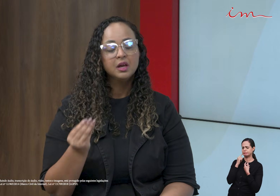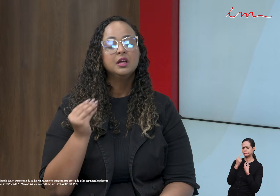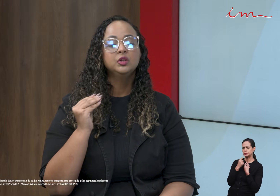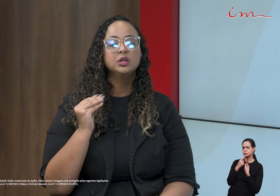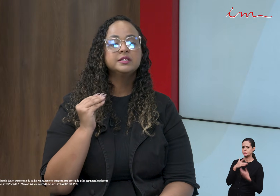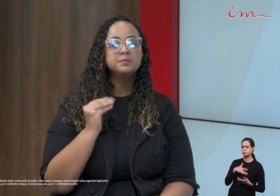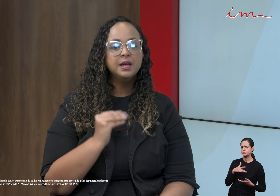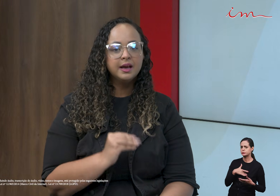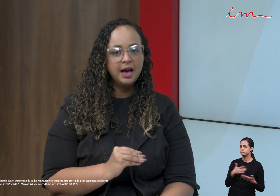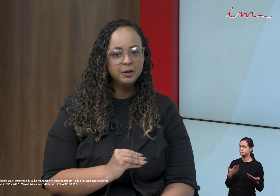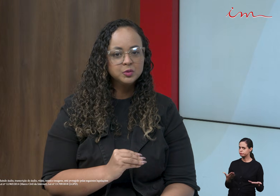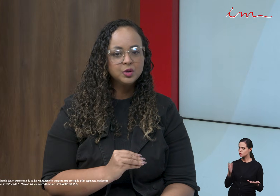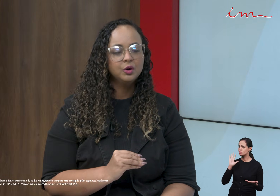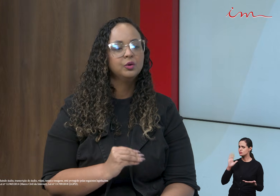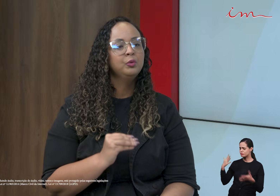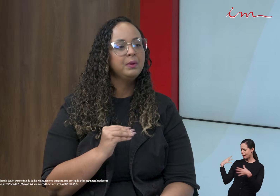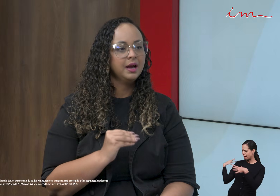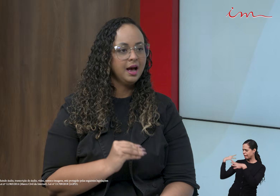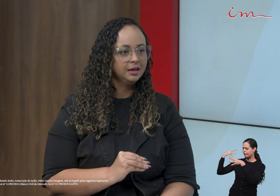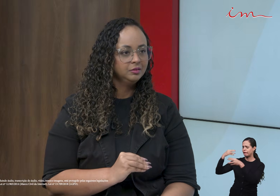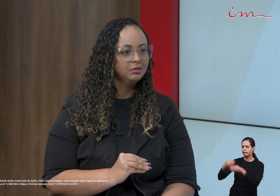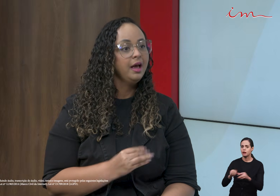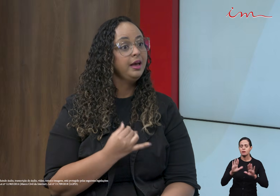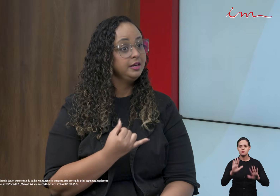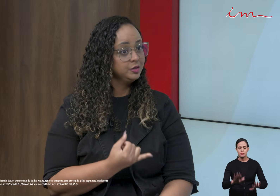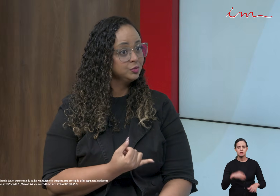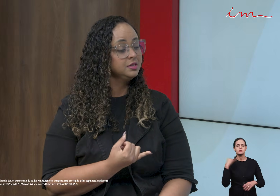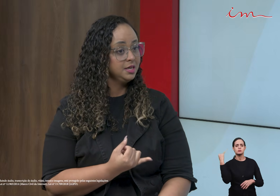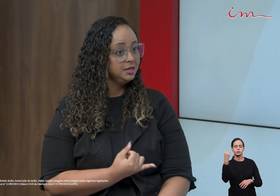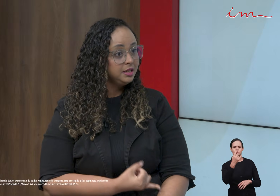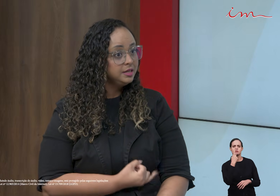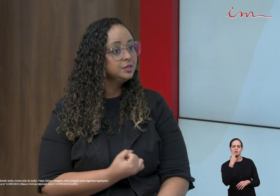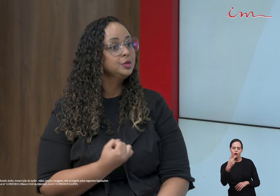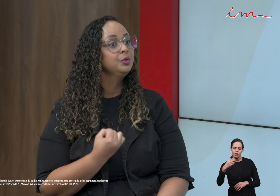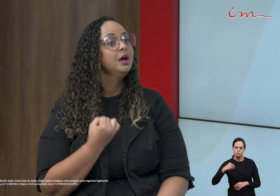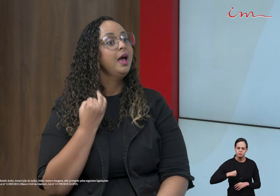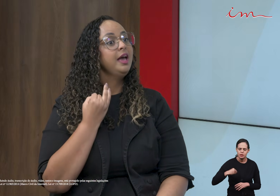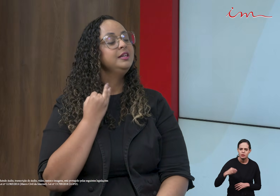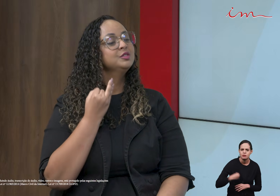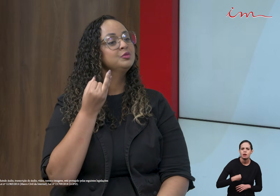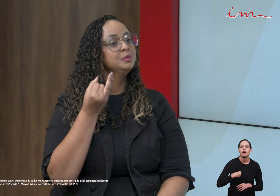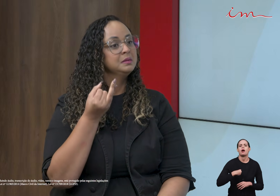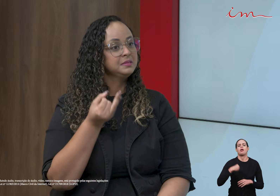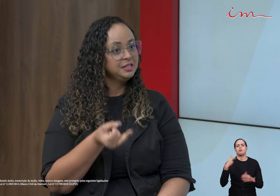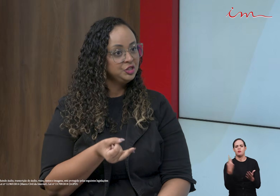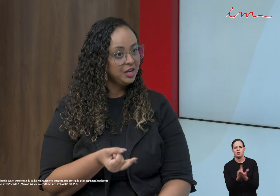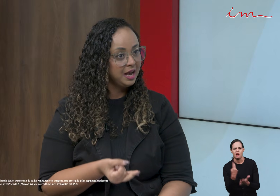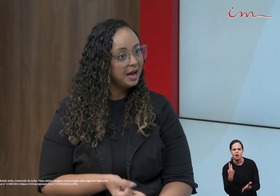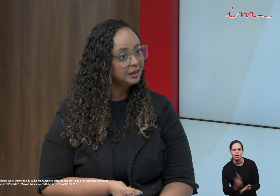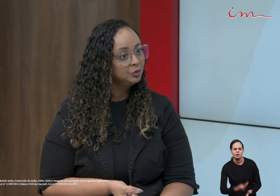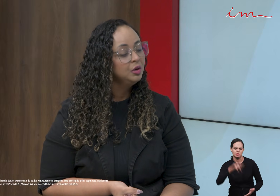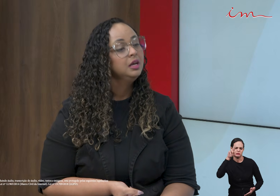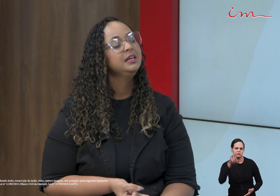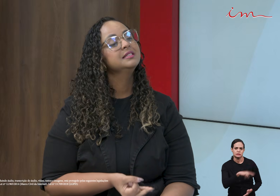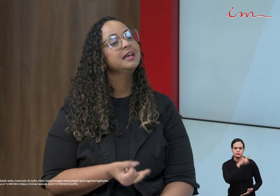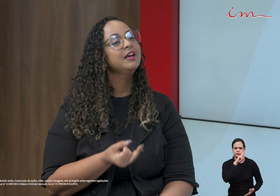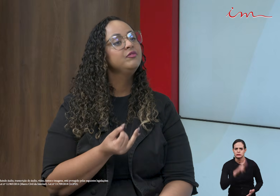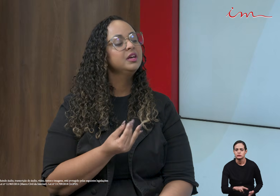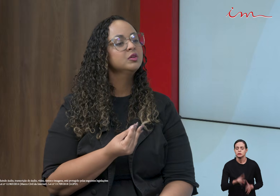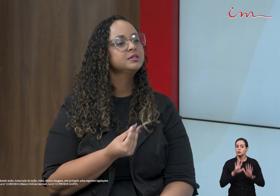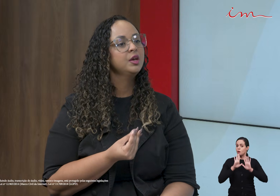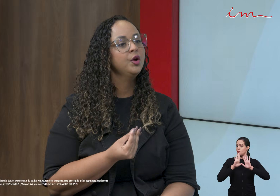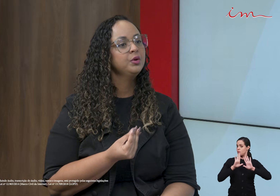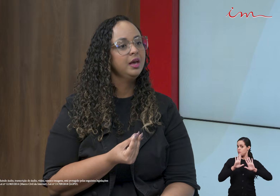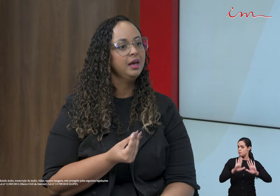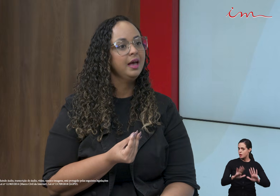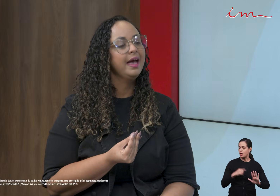importante nós explicarmos, ó, o pecado é isso, sim, ilícito, é isso, sim, de errado. E